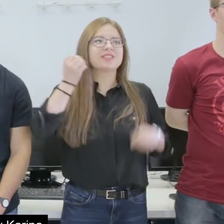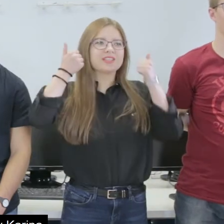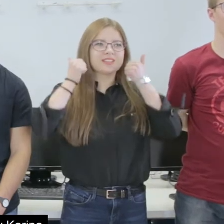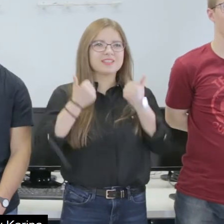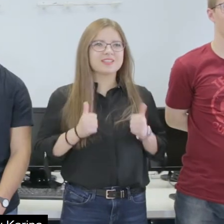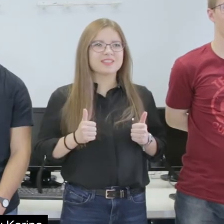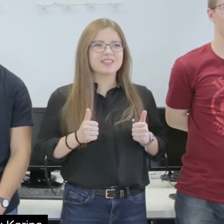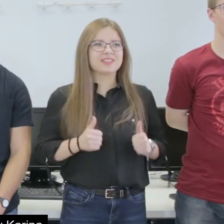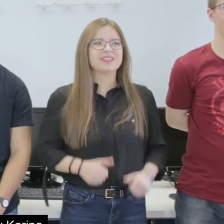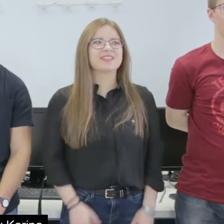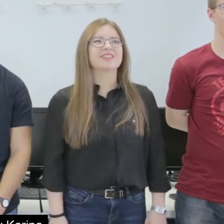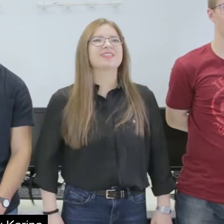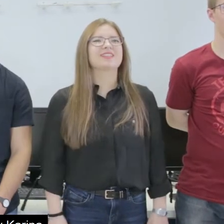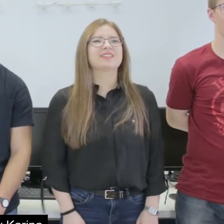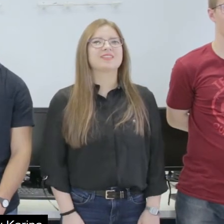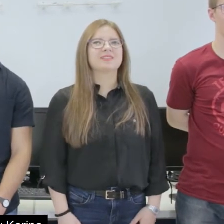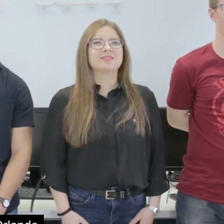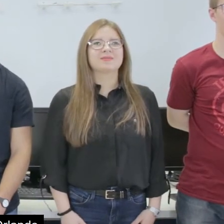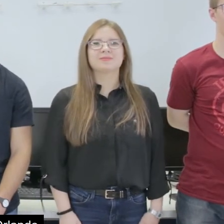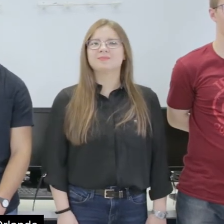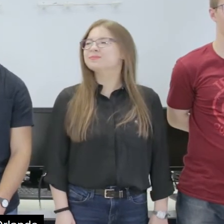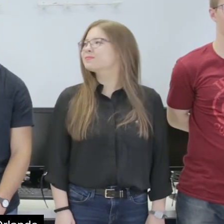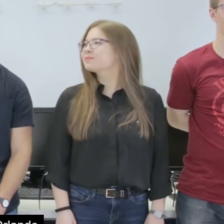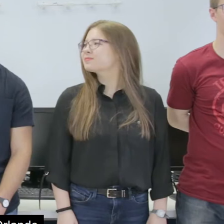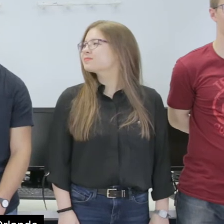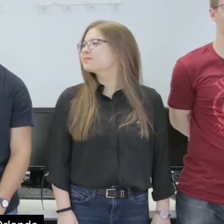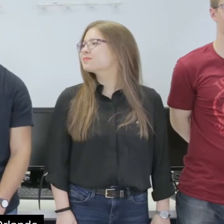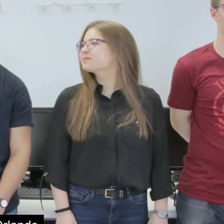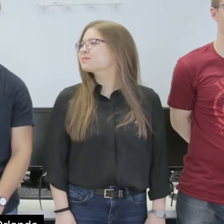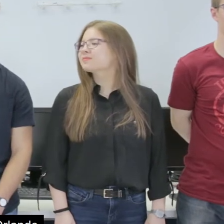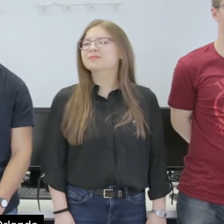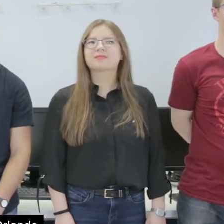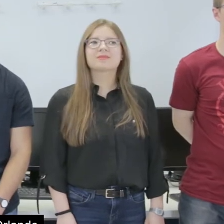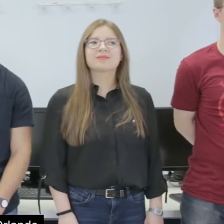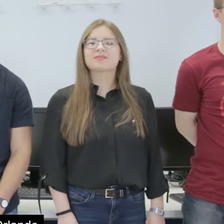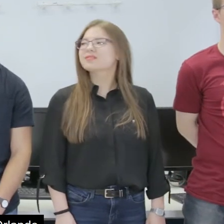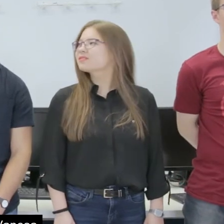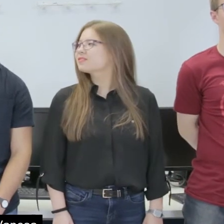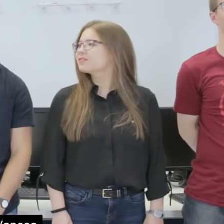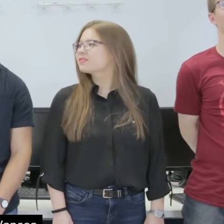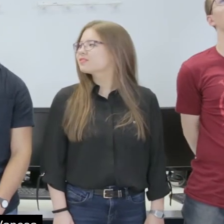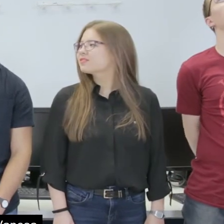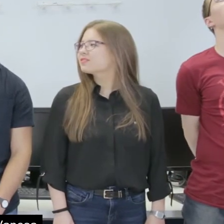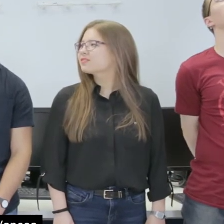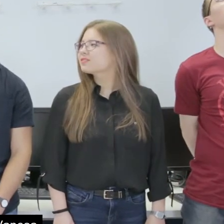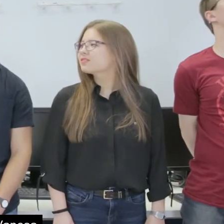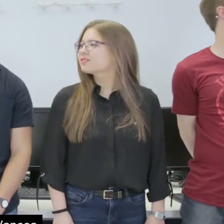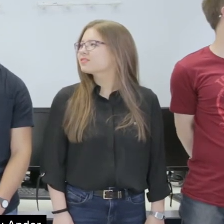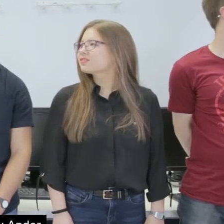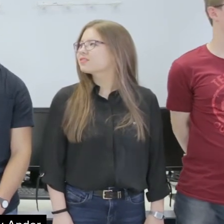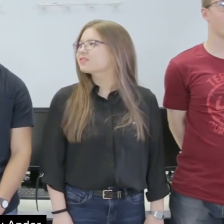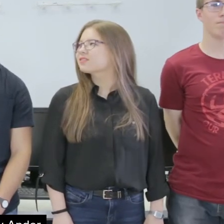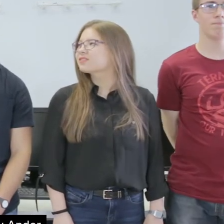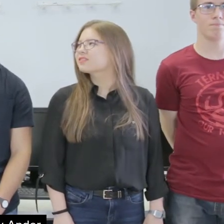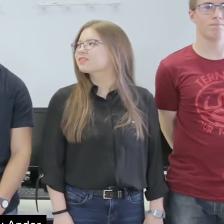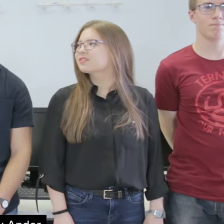Hola, yo soy Karina. Hola, soy Orlando. Hola, soy Vanessa.